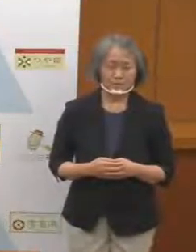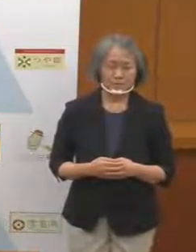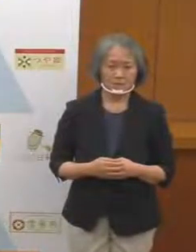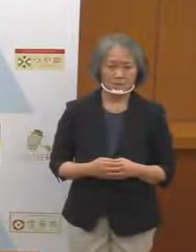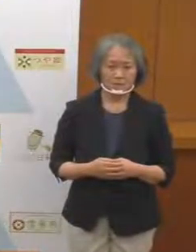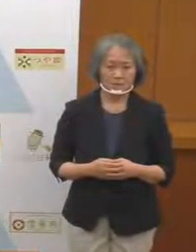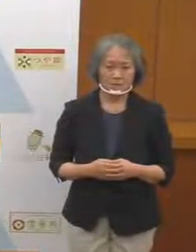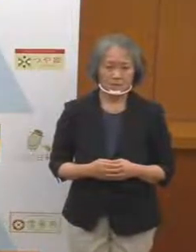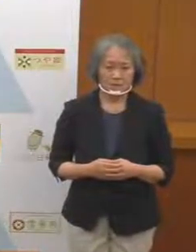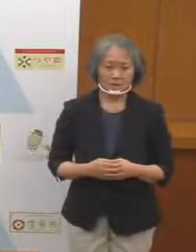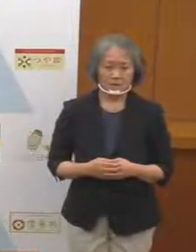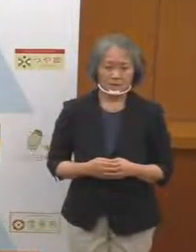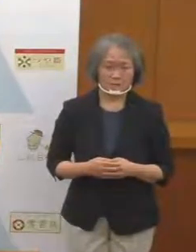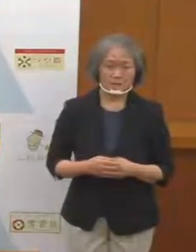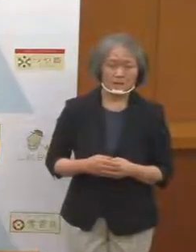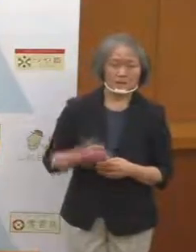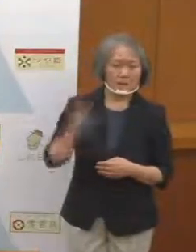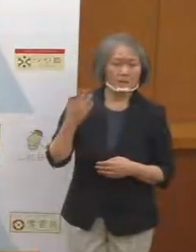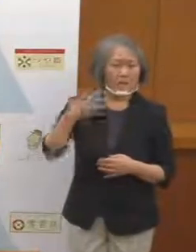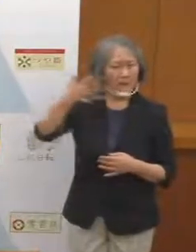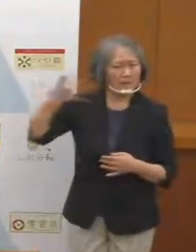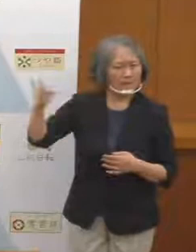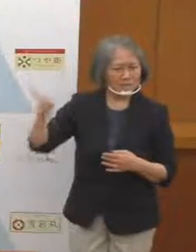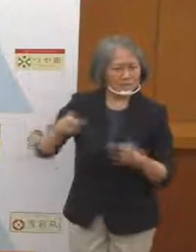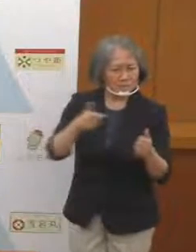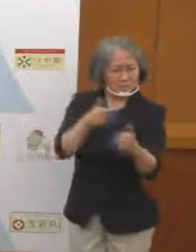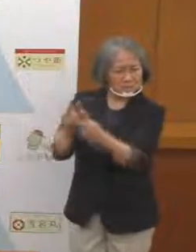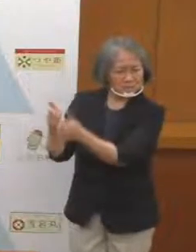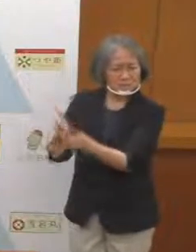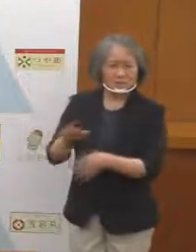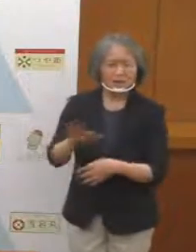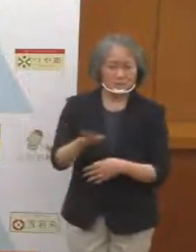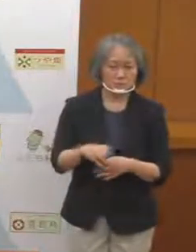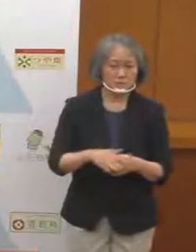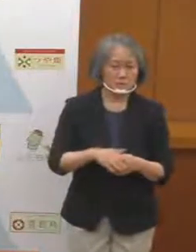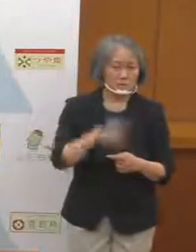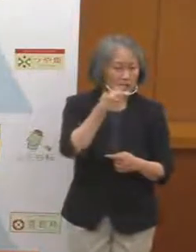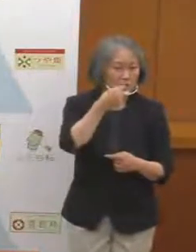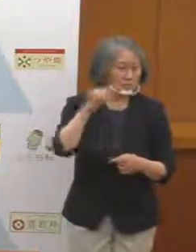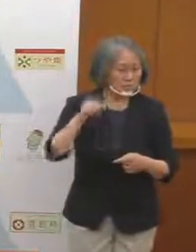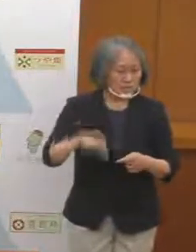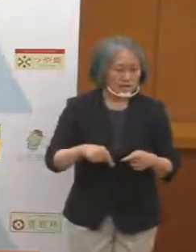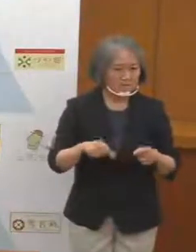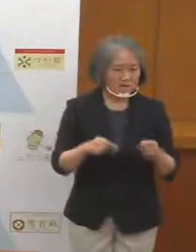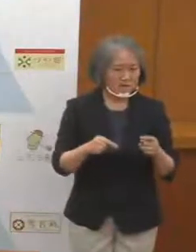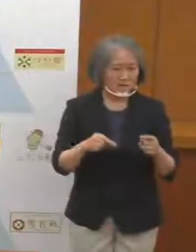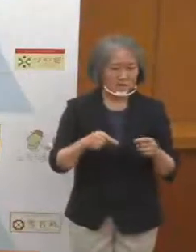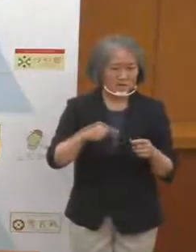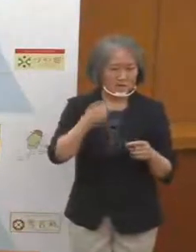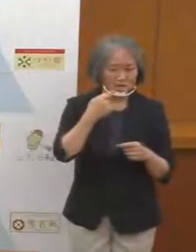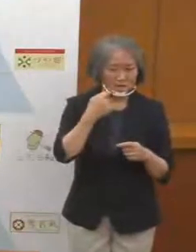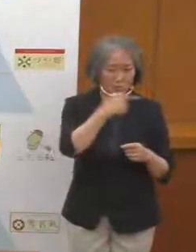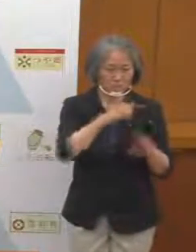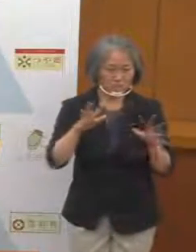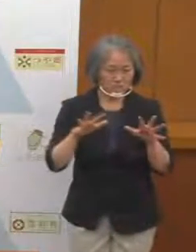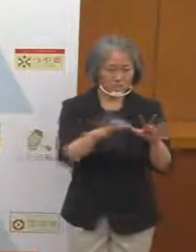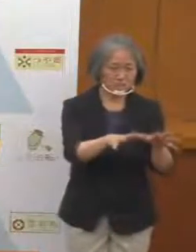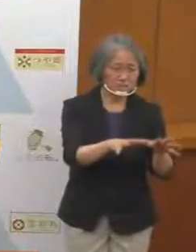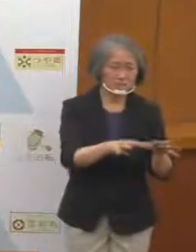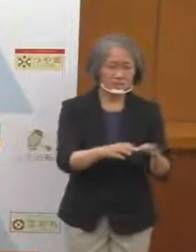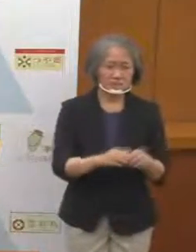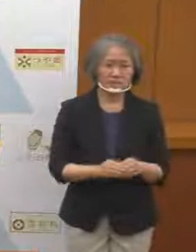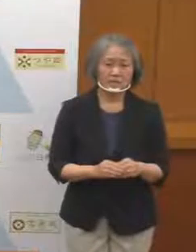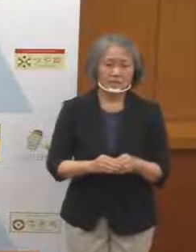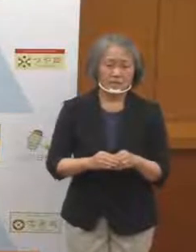での銃乱射事件ですとか後ウクライナ侵攻ですとかいろんなことを北朝鮮のミサイル発射であったりいろんなことが起きて